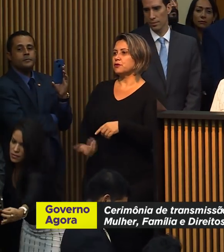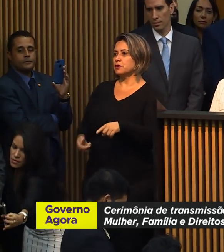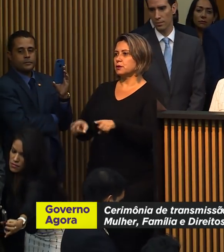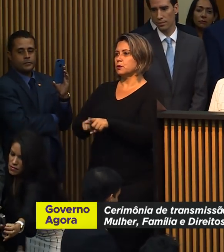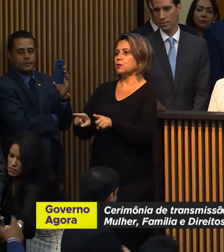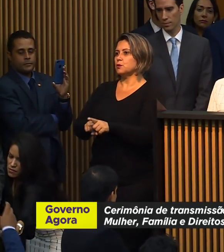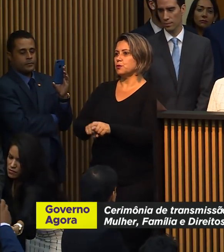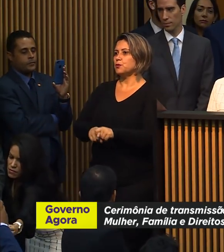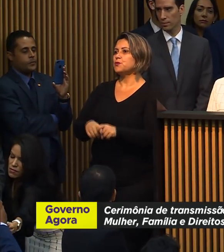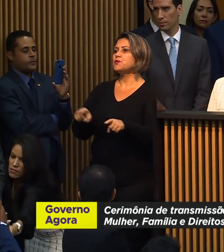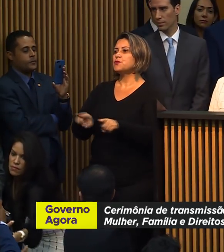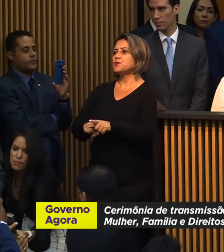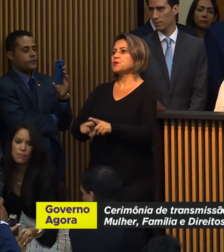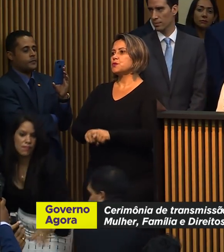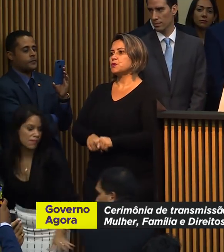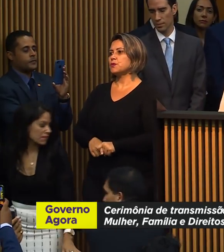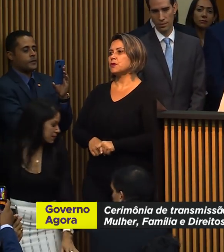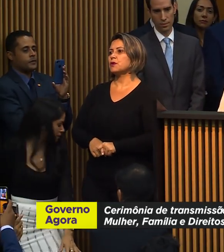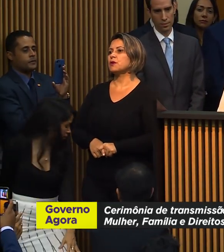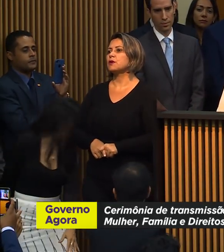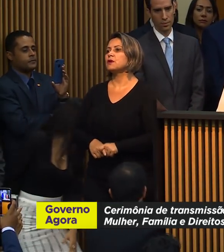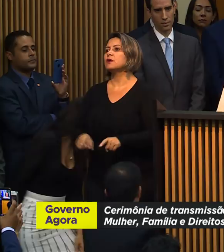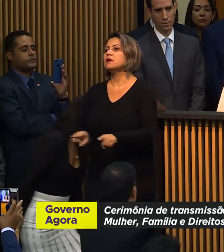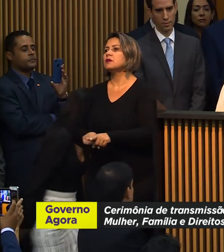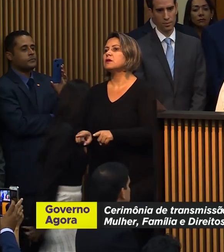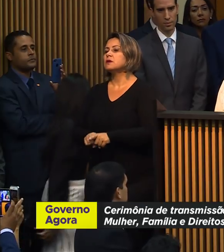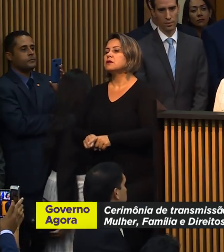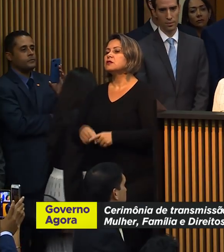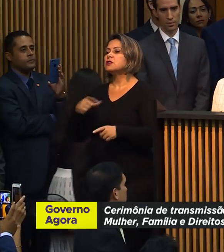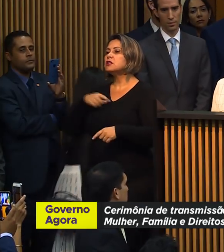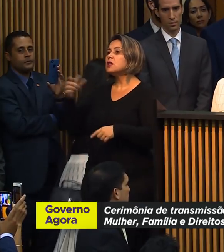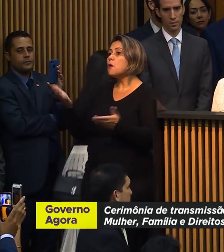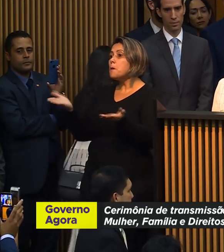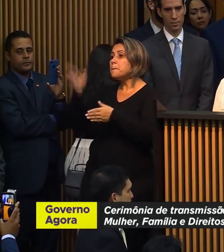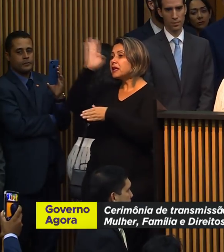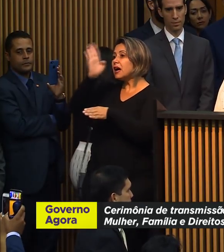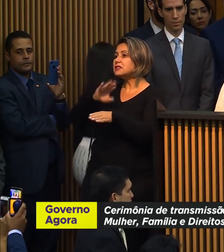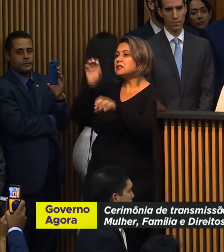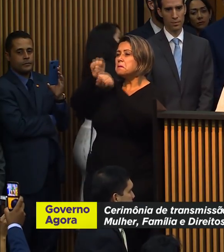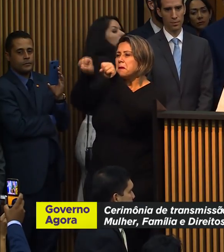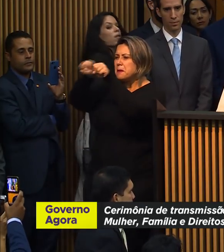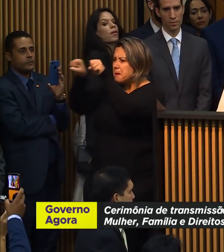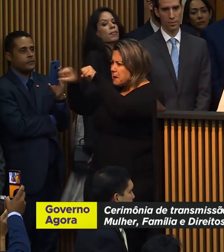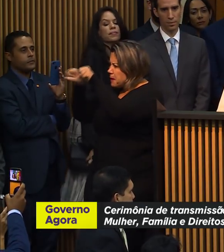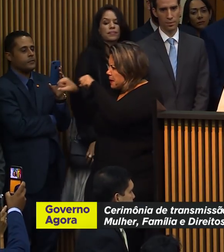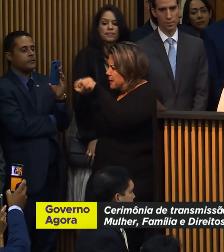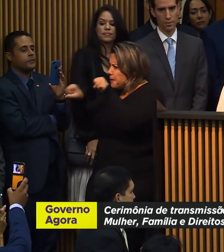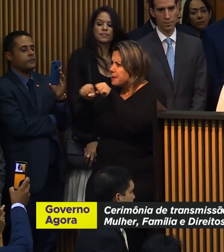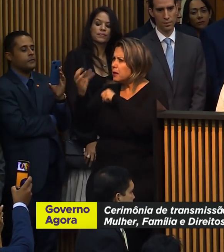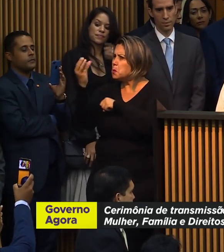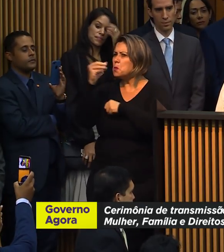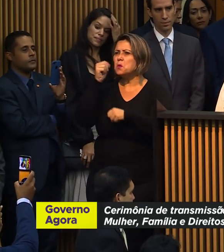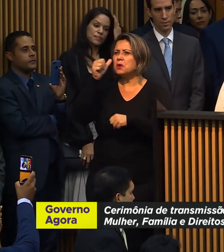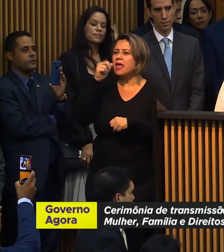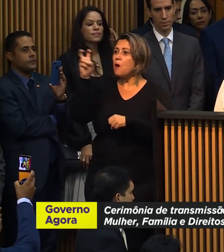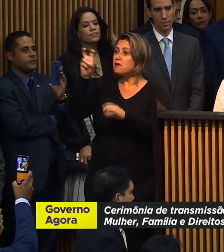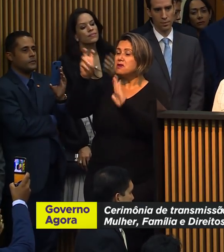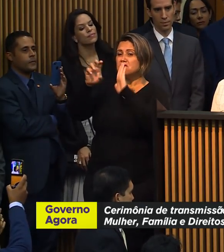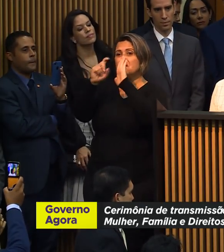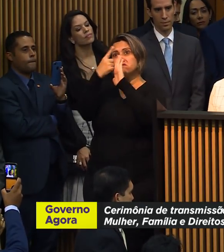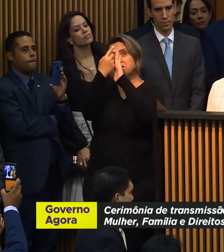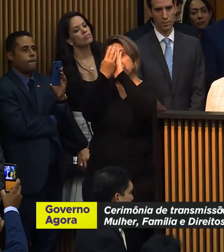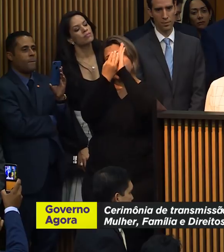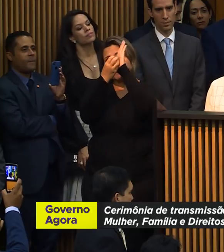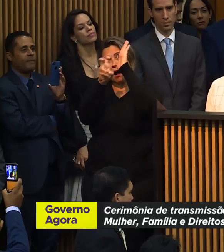inicia. Somos o quinto país do mundo em feminicídio. Que vergonha! A